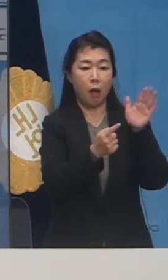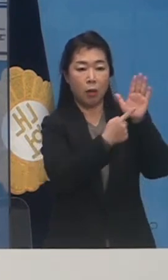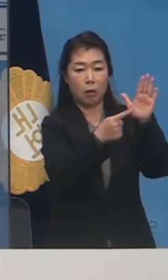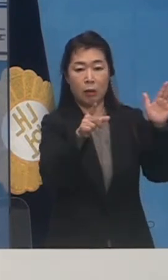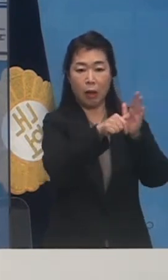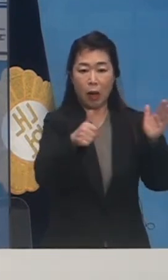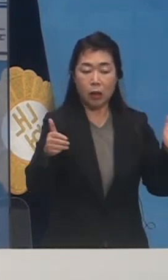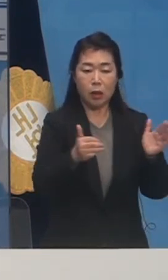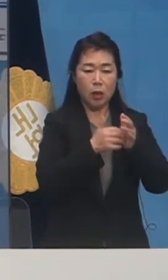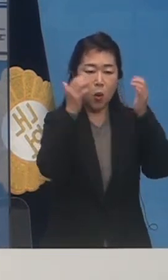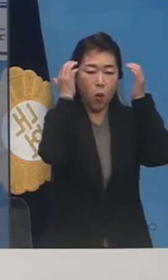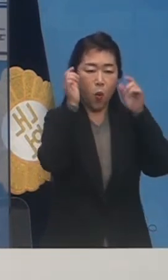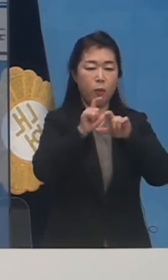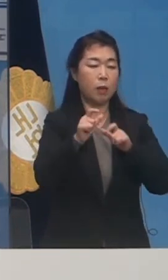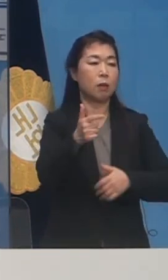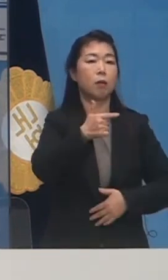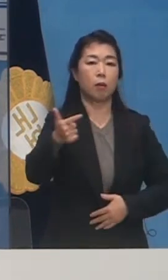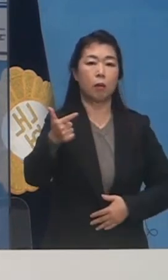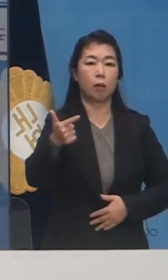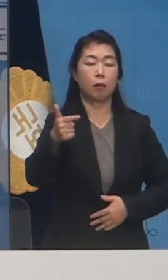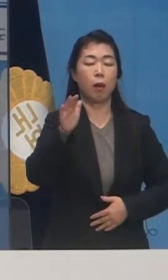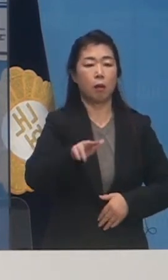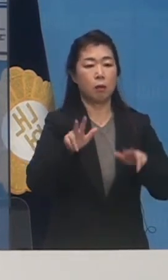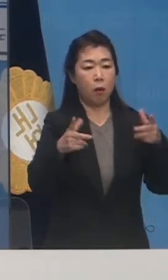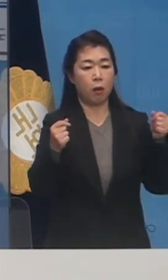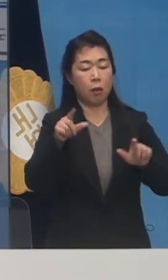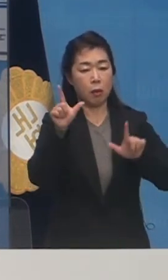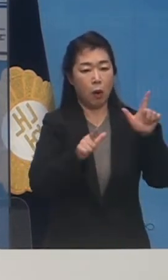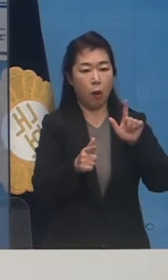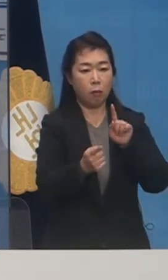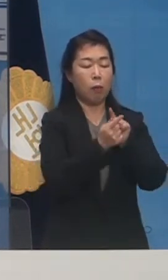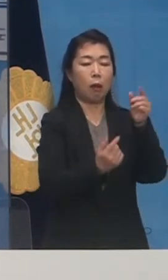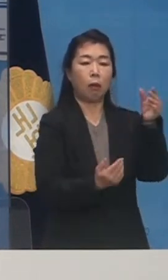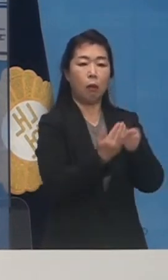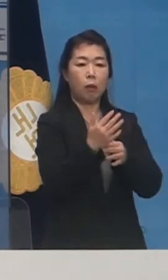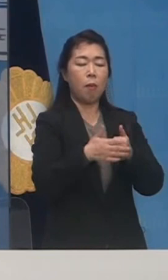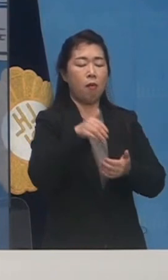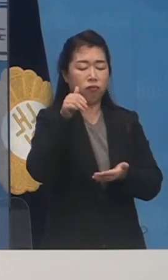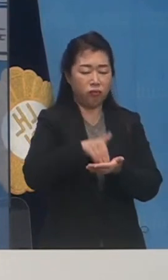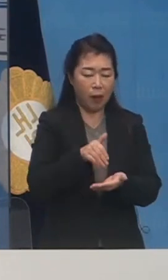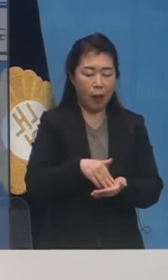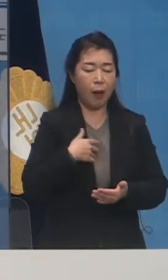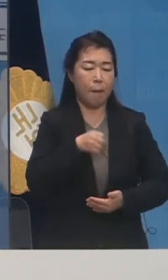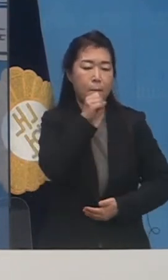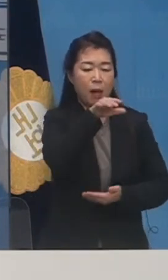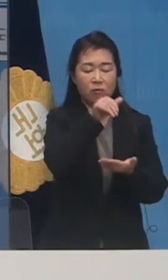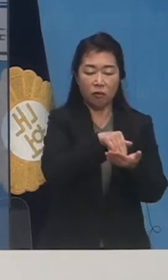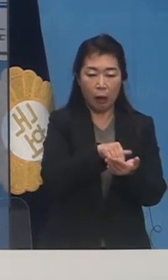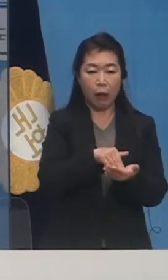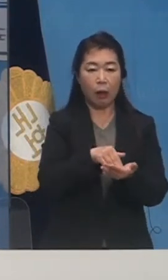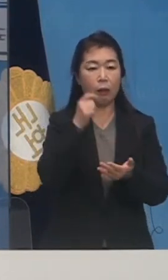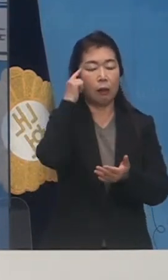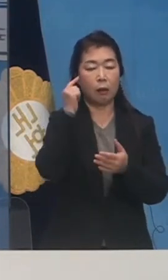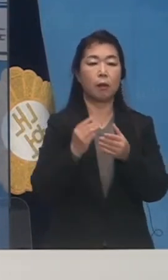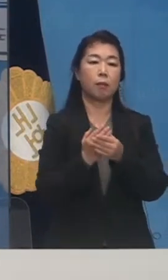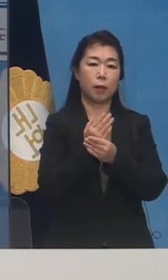알리기까지 고민이 많았는데 이런 상황까지 겪다 보니 후회스럽기도 했습니다.